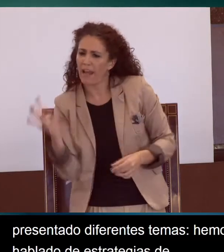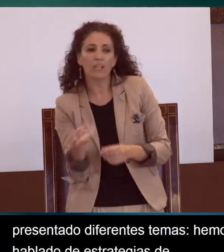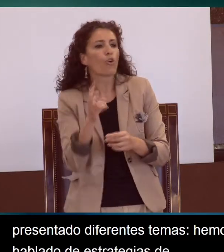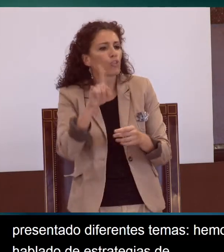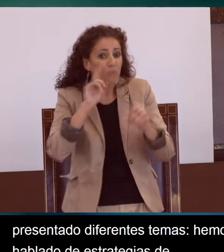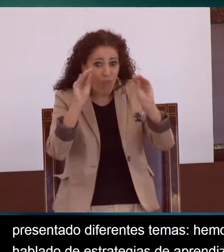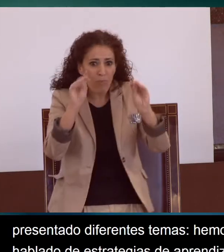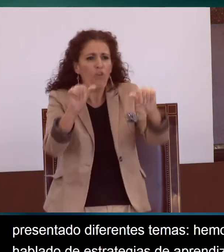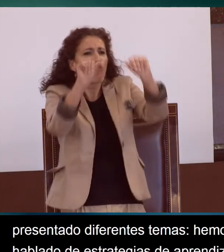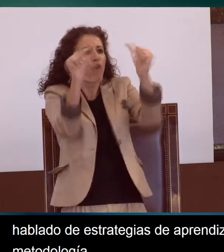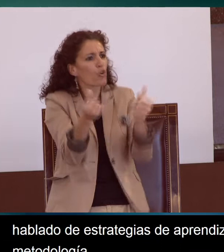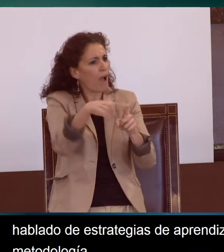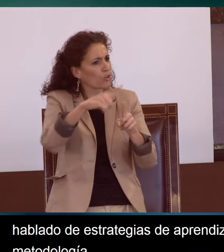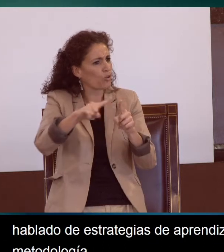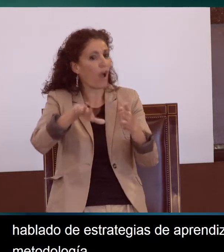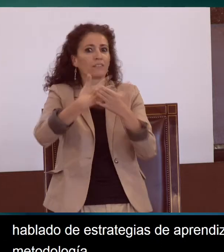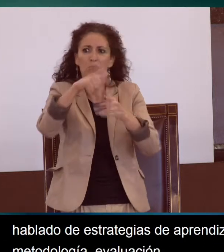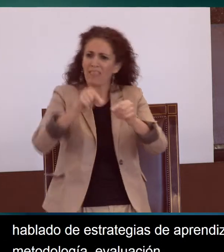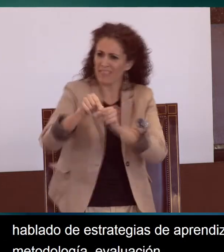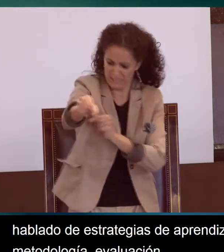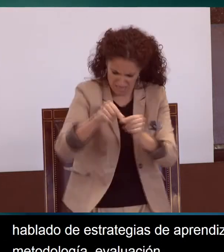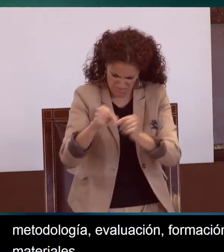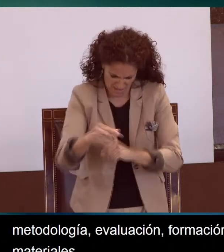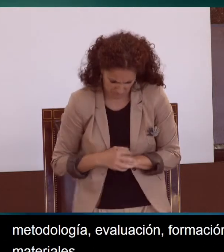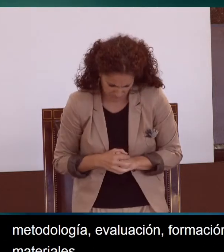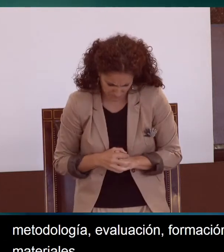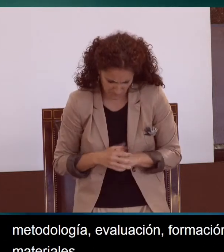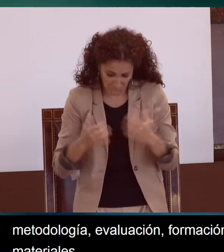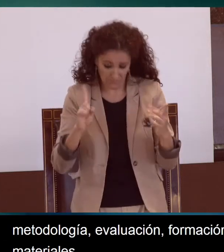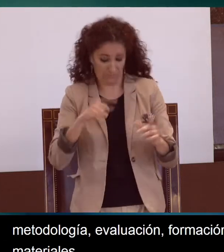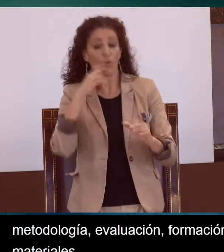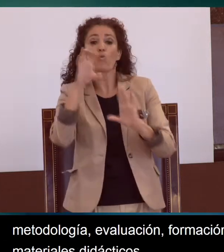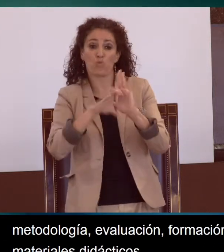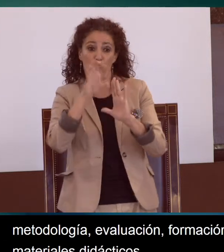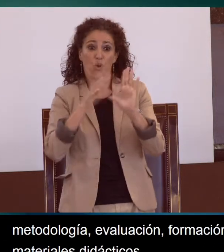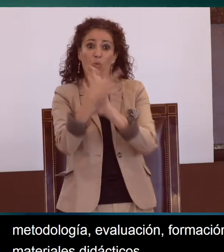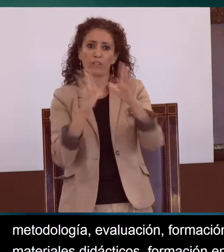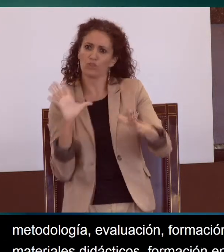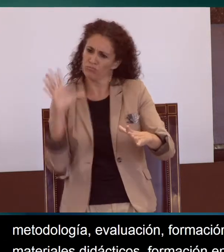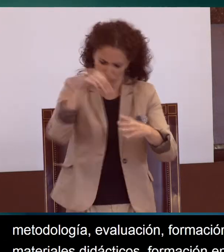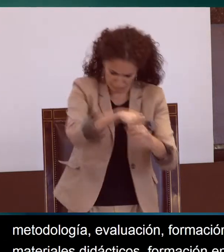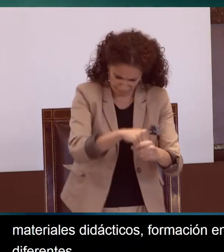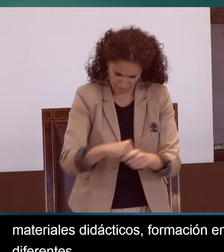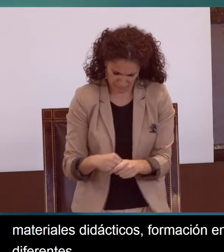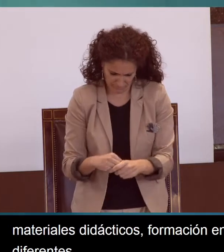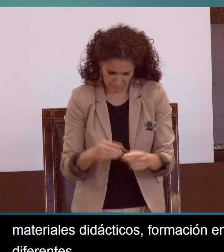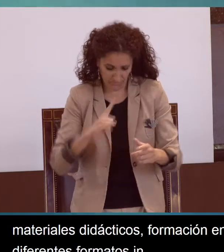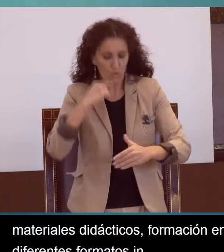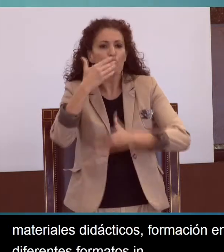formación, materiales didácticos, formación en diferentes formatos, incluyendo las nuevas tecnologías, la inclusión de